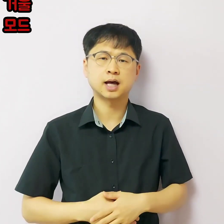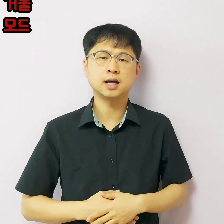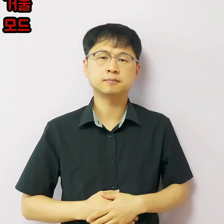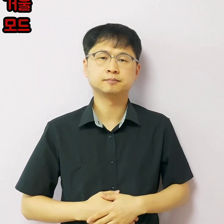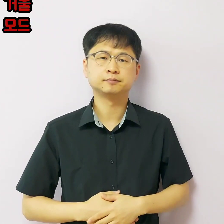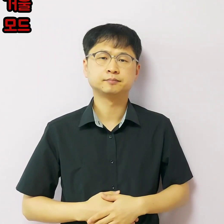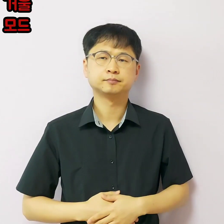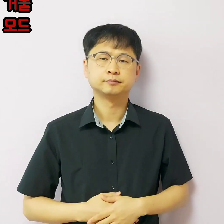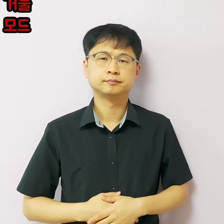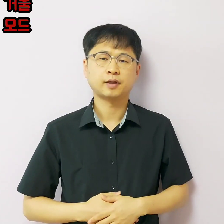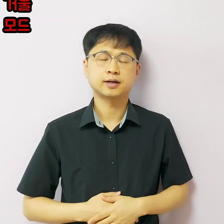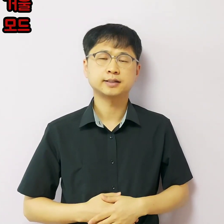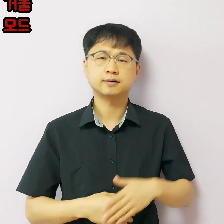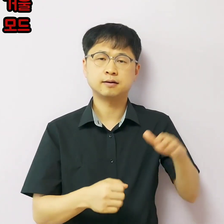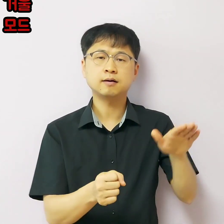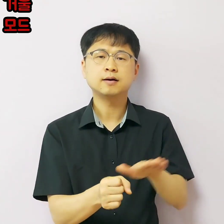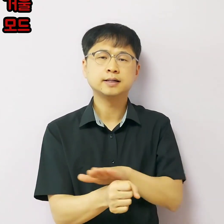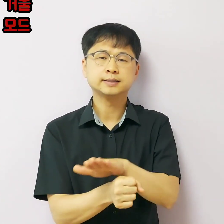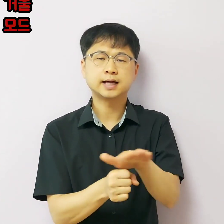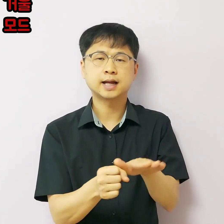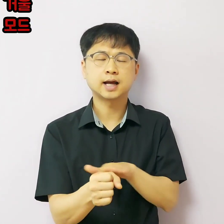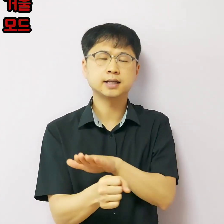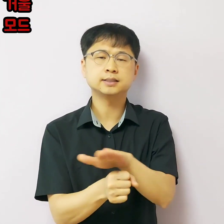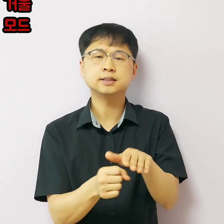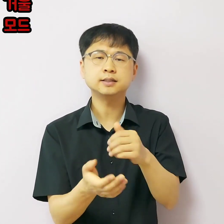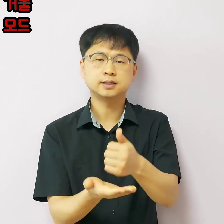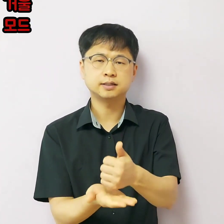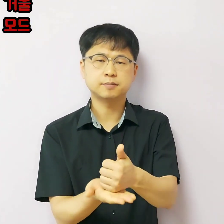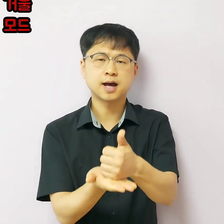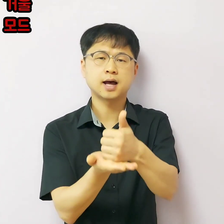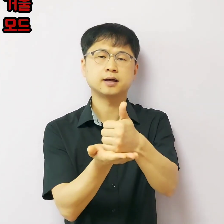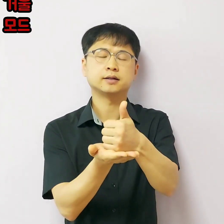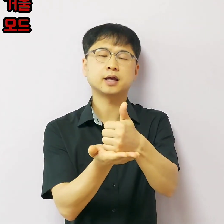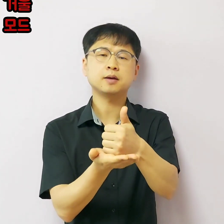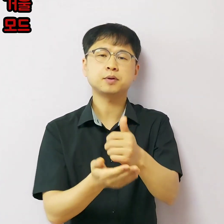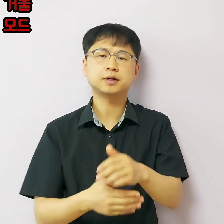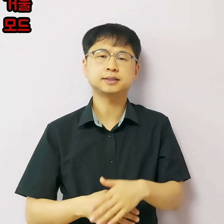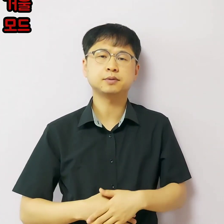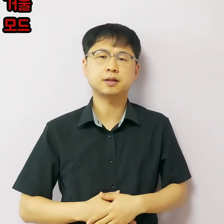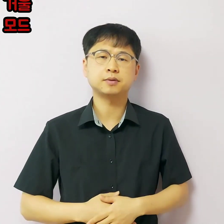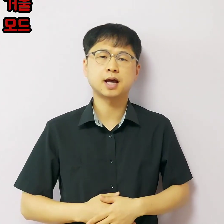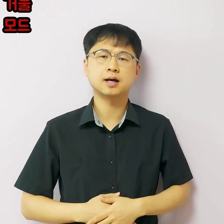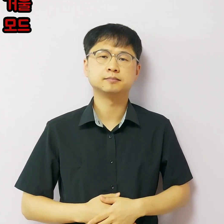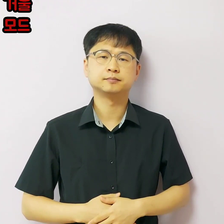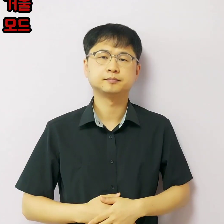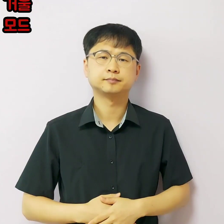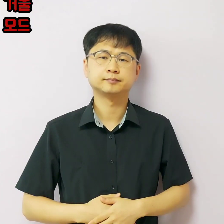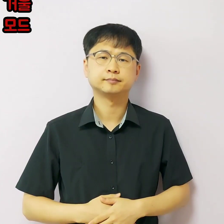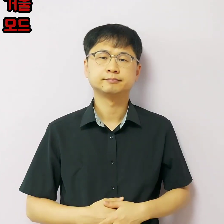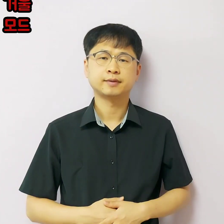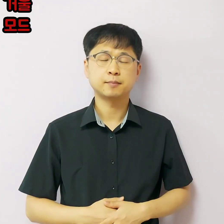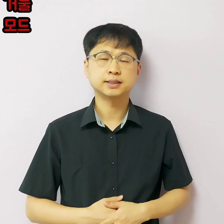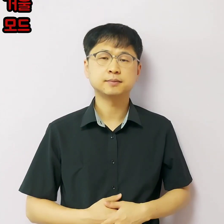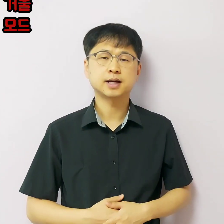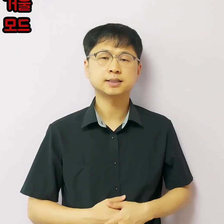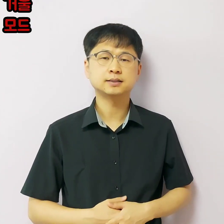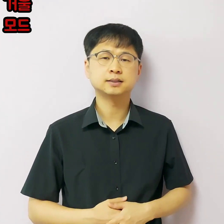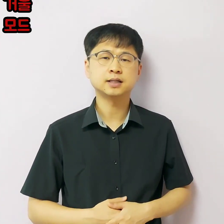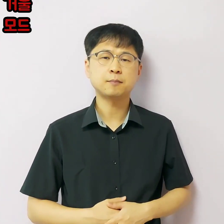되겠습니다. 네, 그래서 사랑하는 니마 이렇게 표현하시면 됩니다. 네, 마지막 가사는